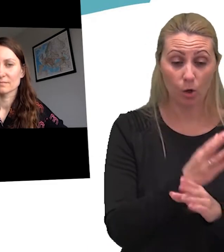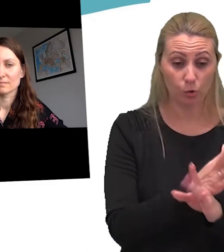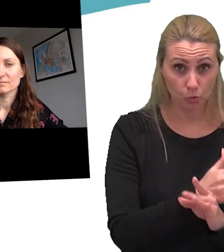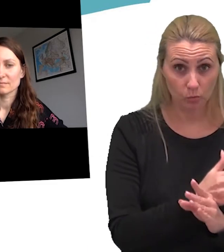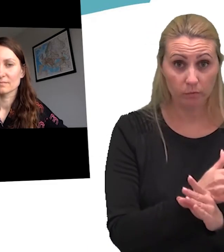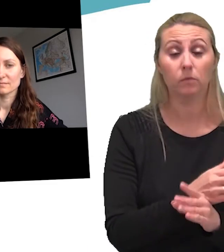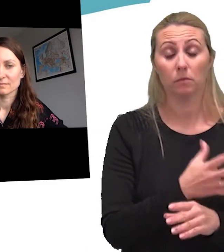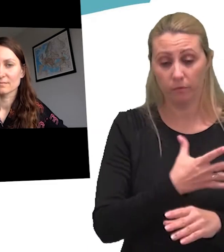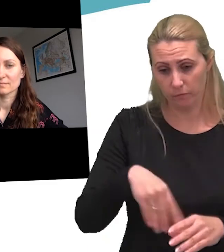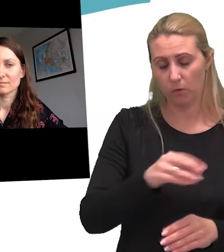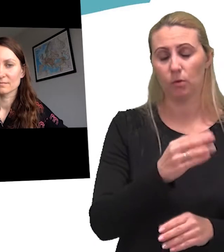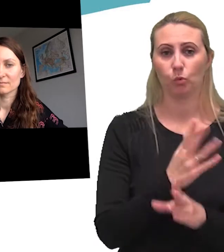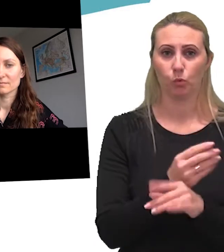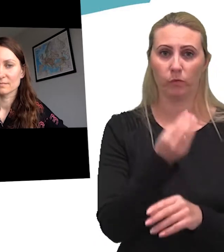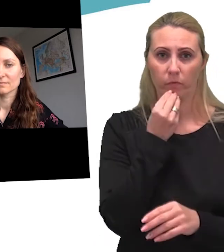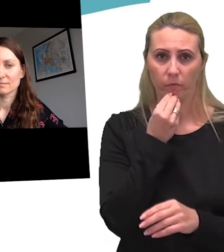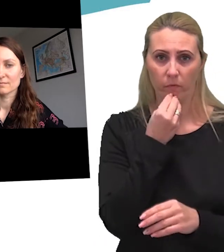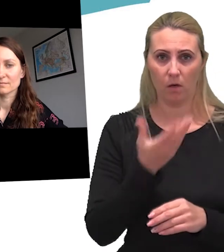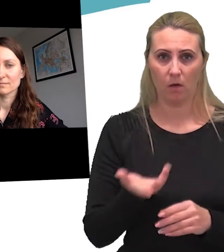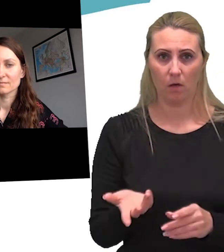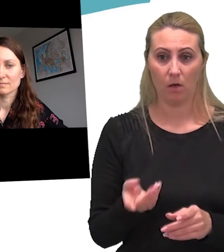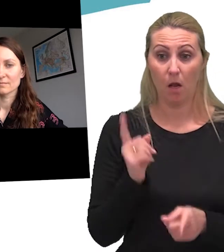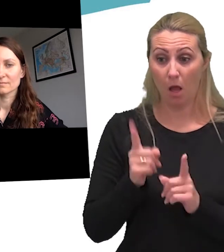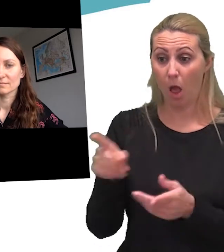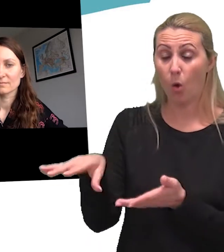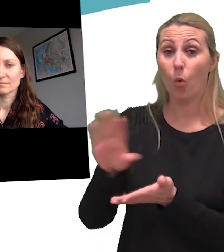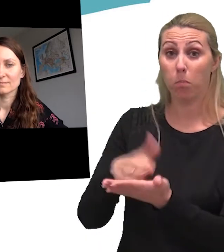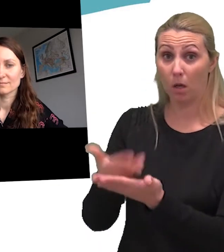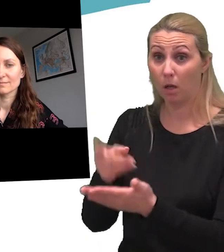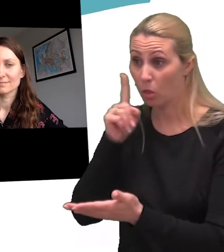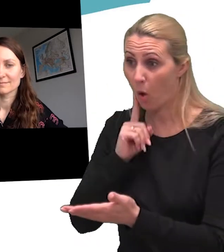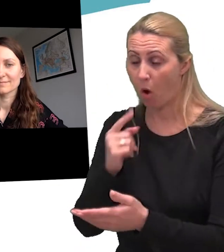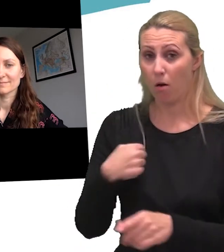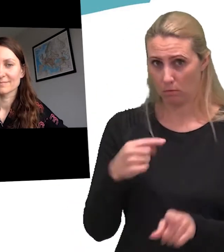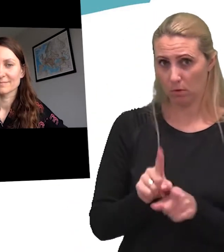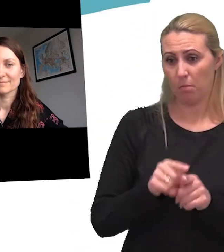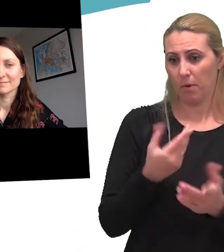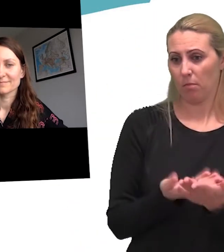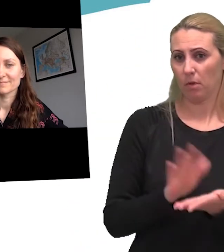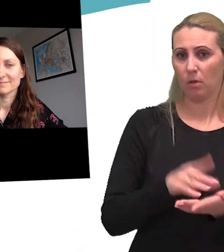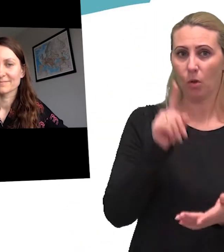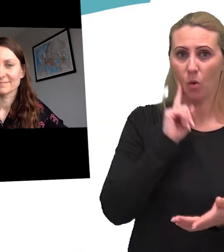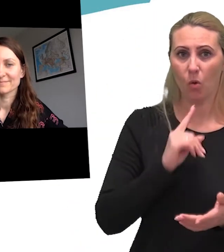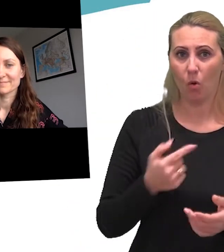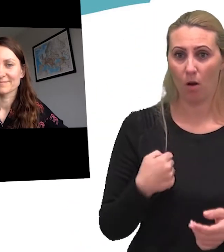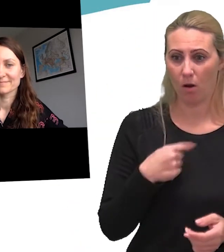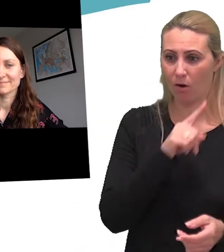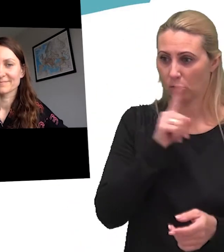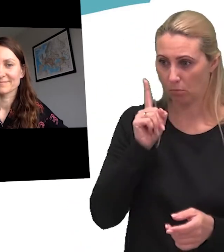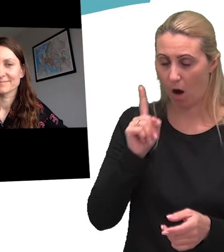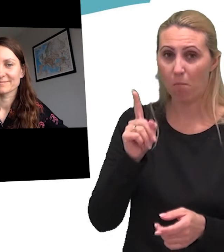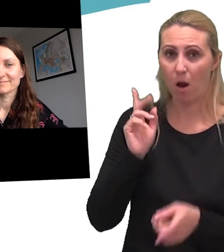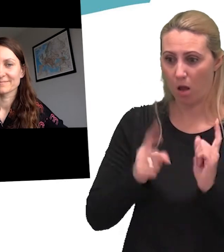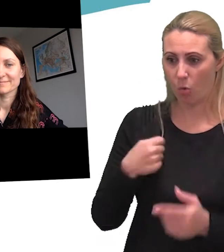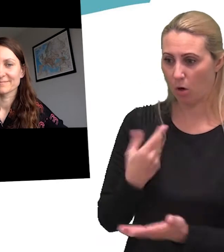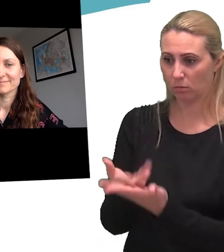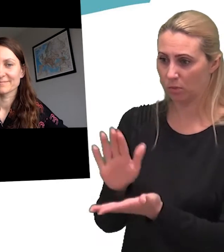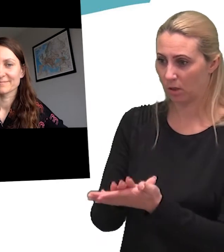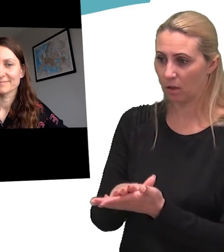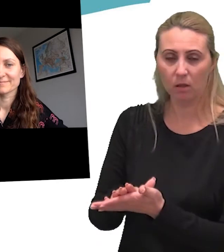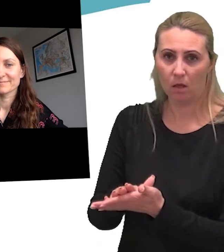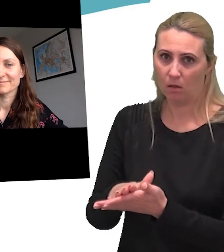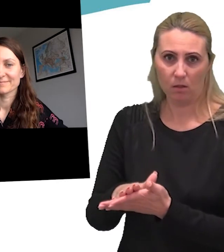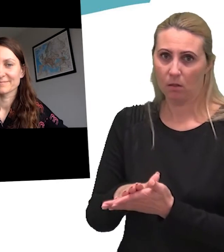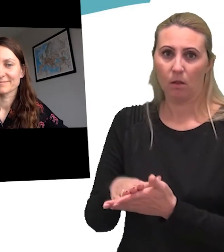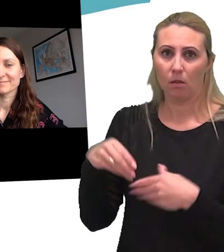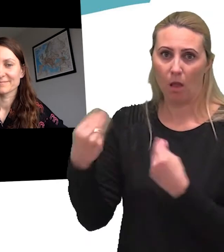tai valgoma žuvis, tai noriu blynų, tai ir aš noriu blynų, bet aš jau visas bloga mama, jeigu aš tau dabar tas blynus duosiu